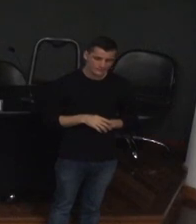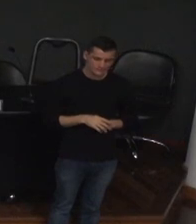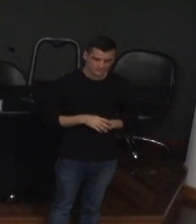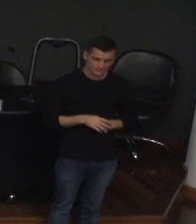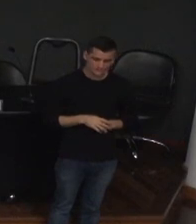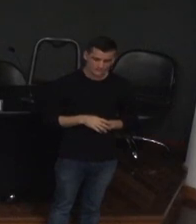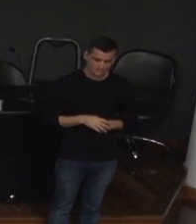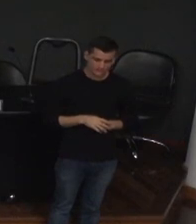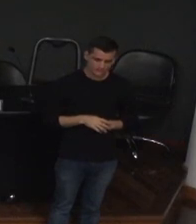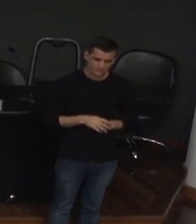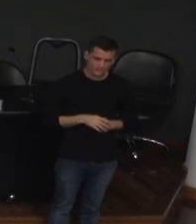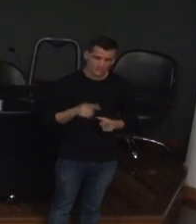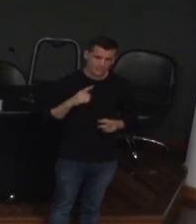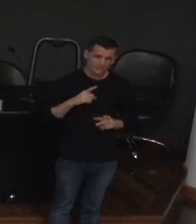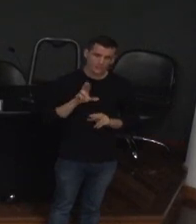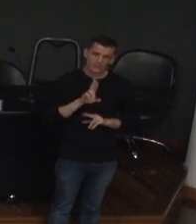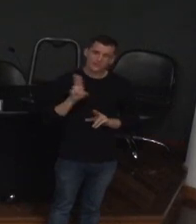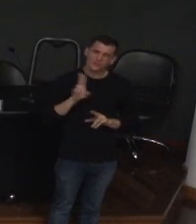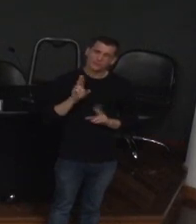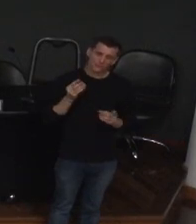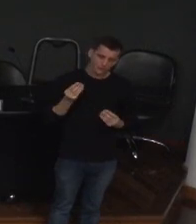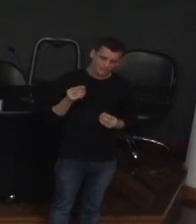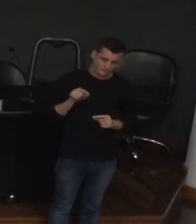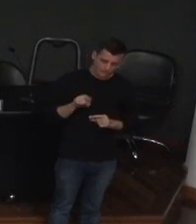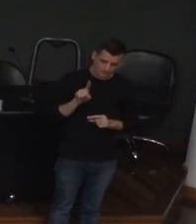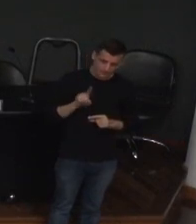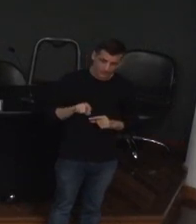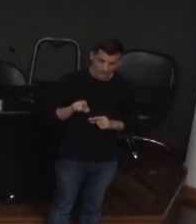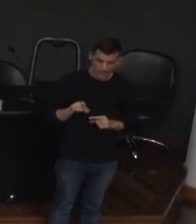não é compliance o nome que eu quero dizer,